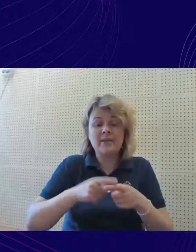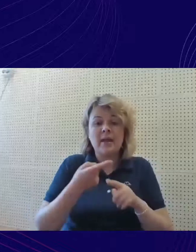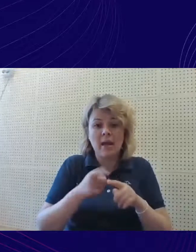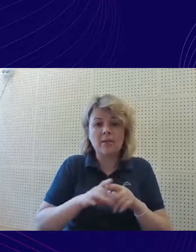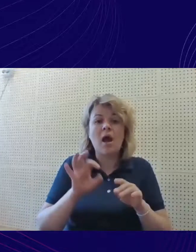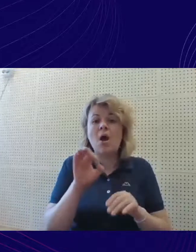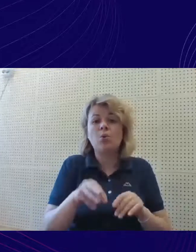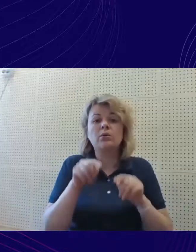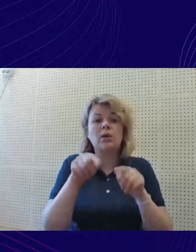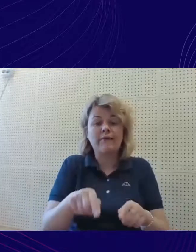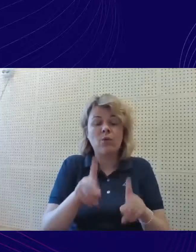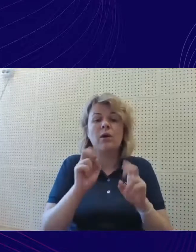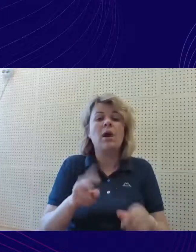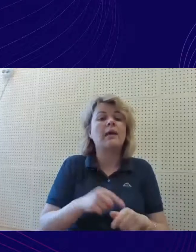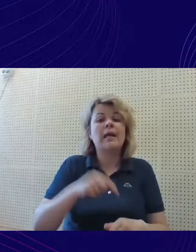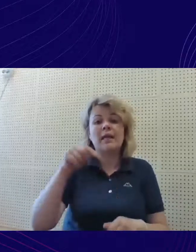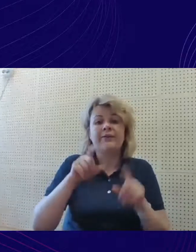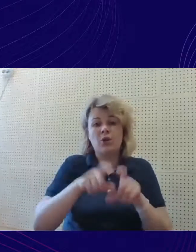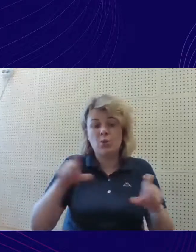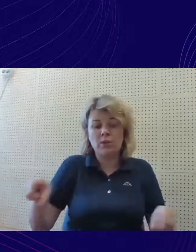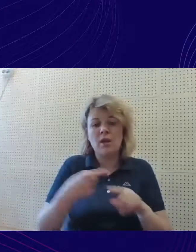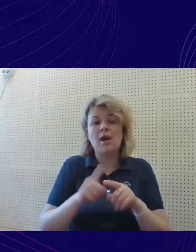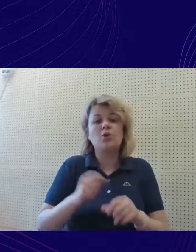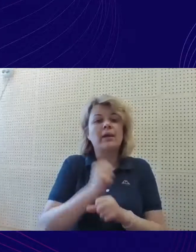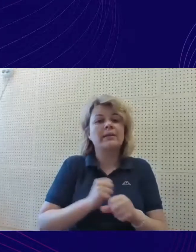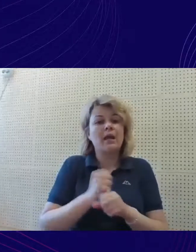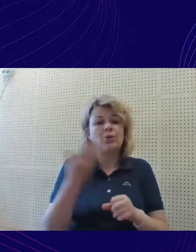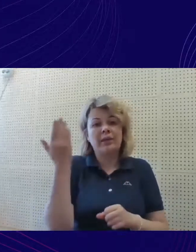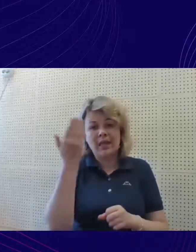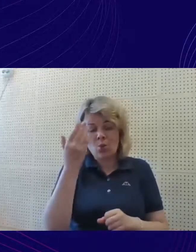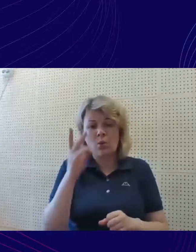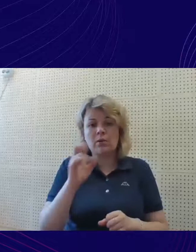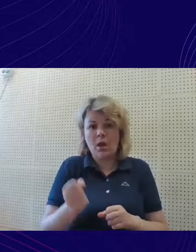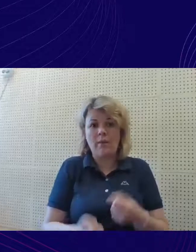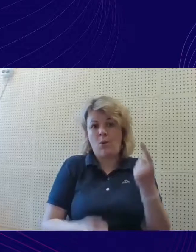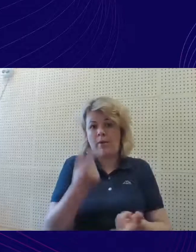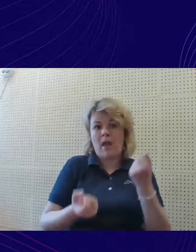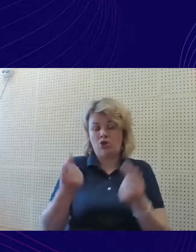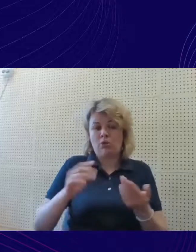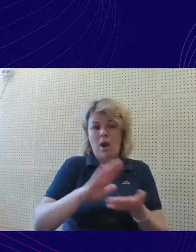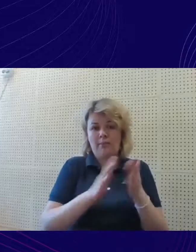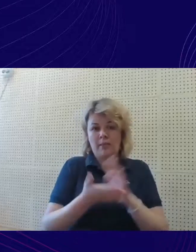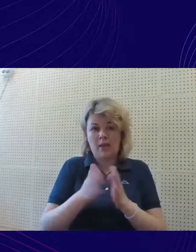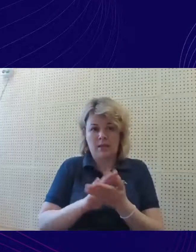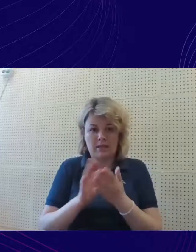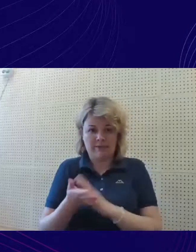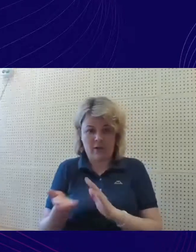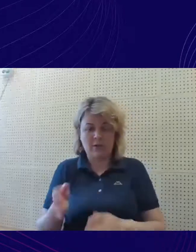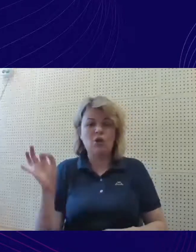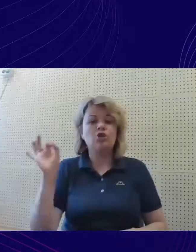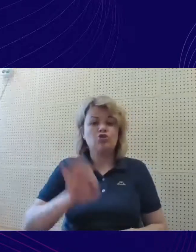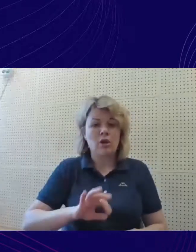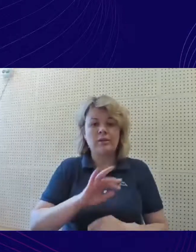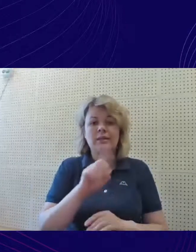как реагировали люди, которые делают кино, на возникшие обстоятельства. Часто